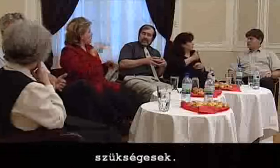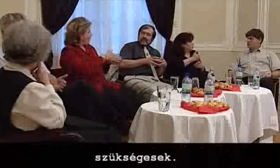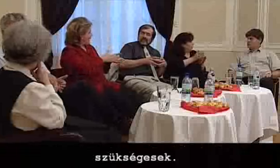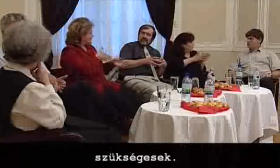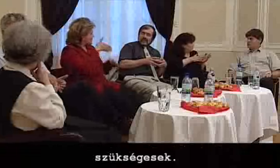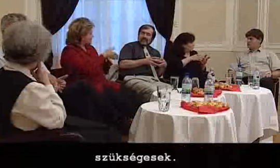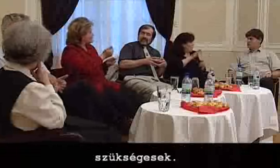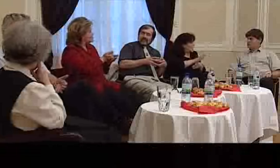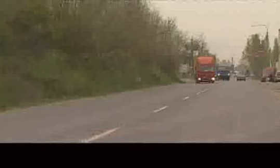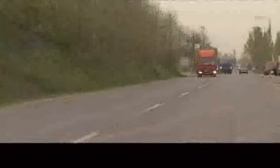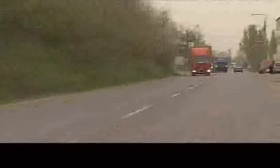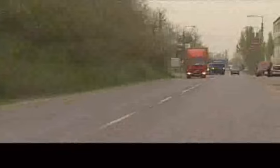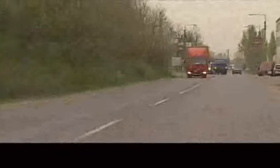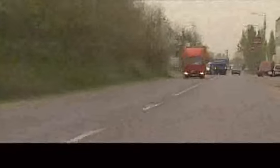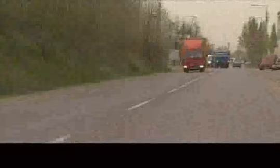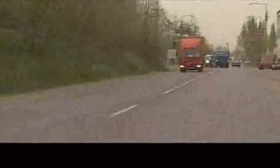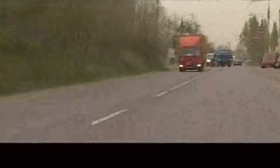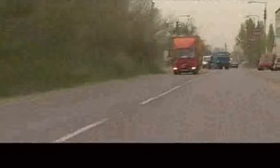kezdéshez szükségesek.